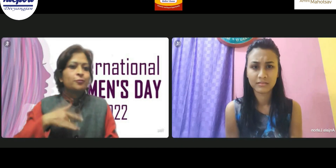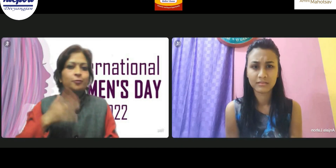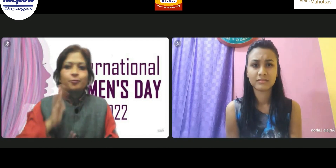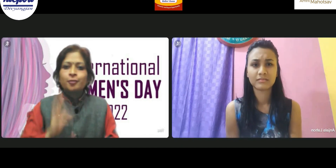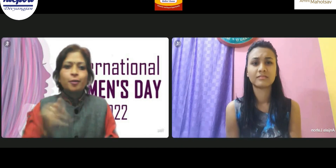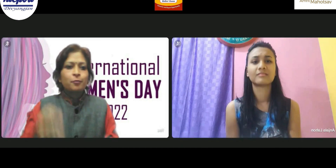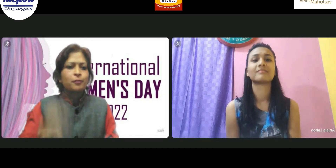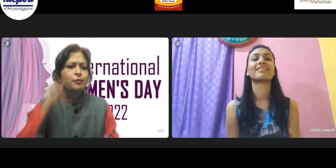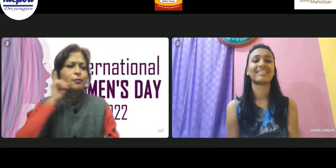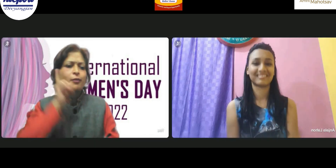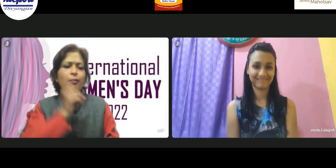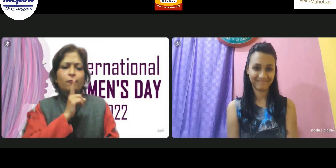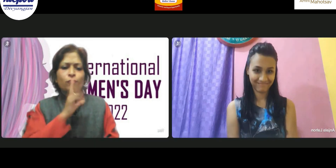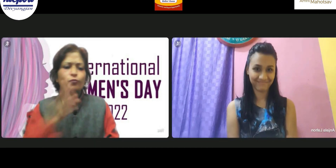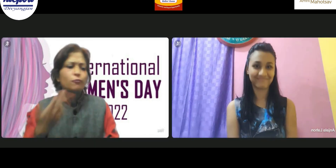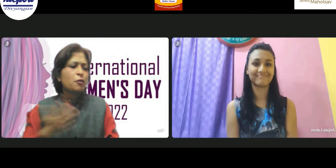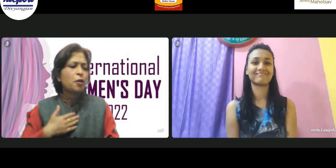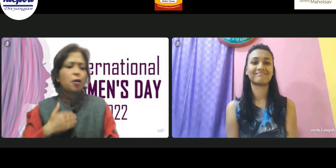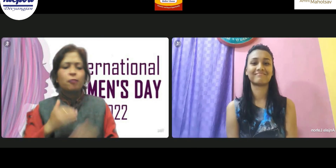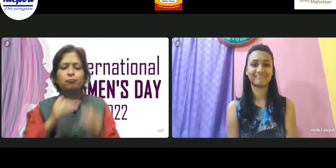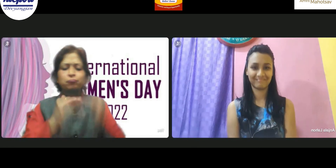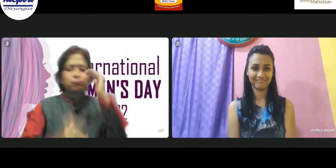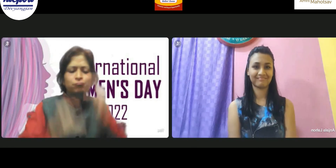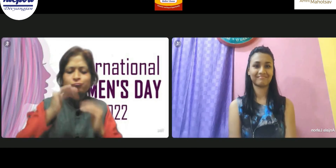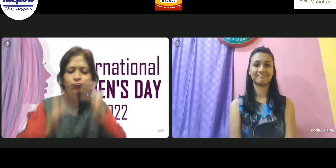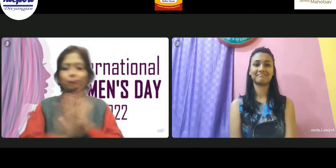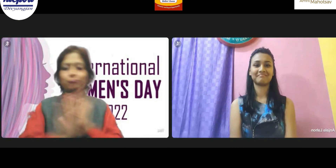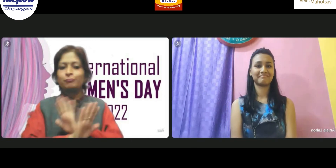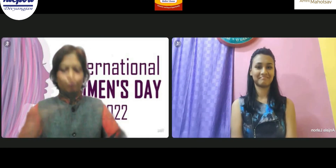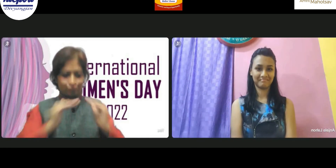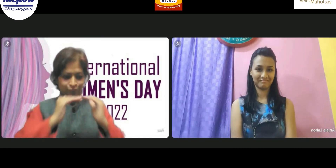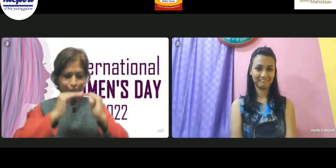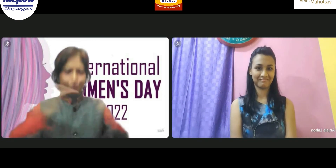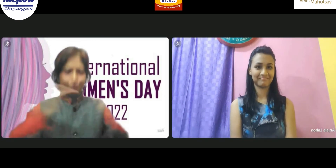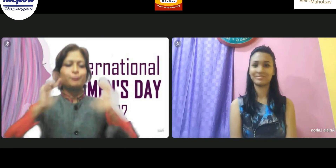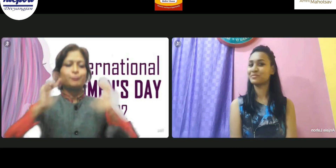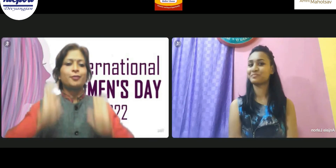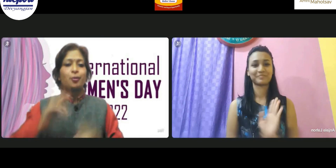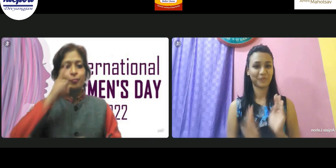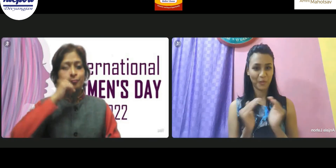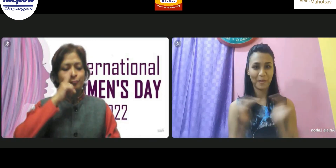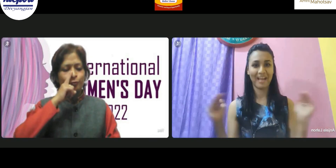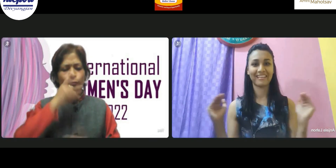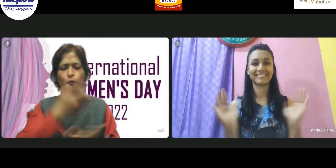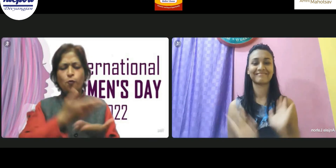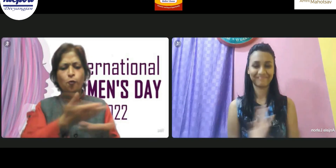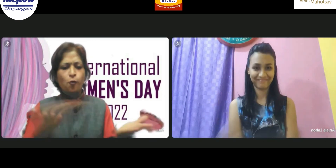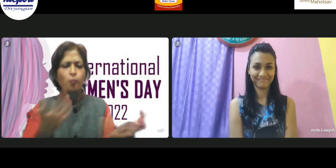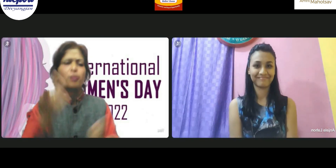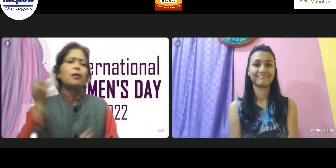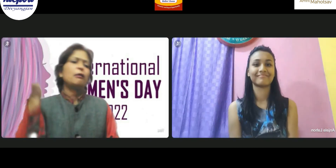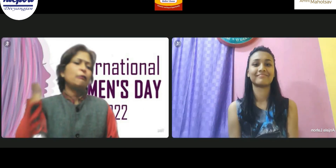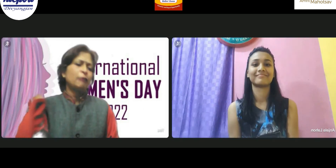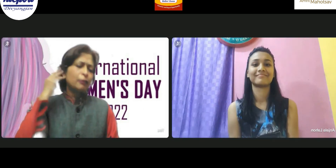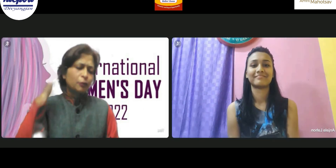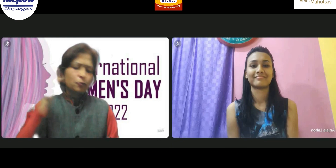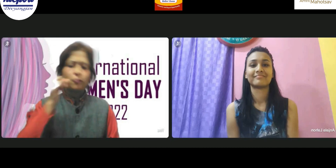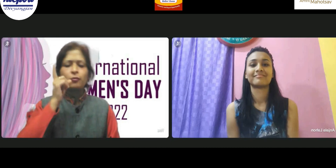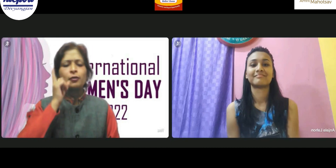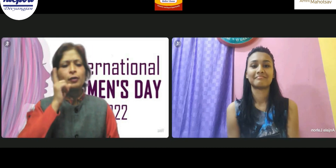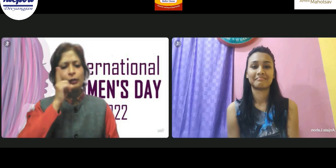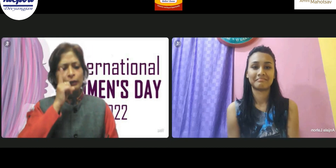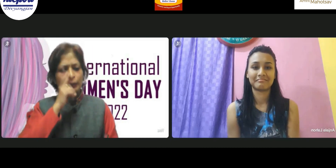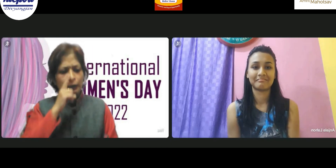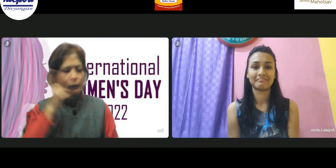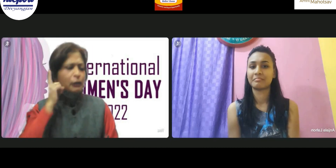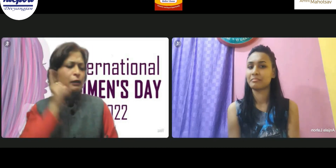बधिर या सुनने वाली महिलाएं हैं, वो कहीं ना कहीं मोटिवेट होंगी और उन्हें समझ में आएगा कि उन्हें भी समानता का